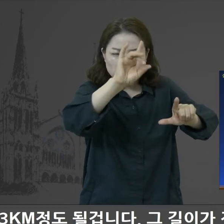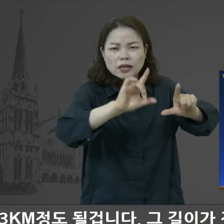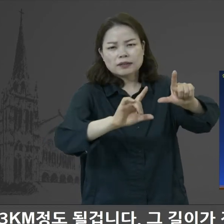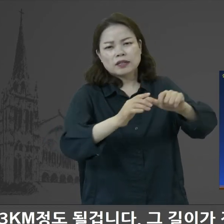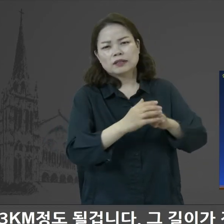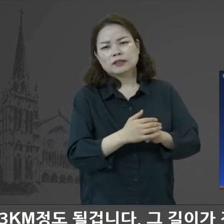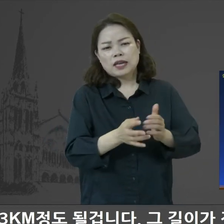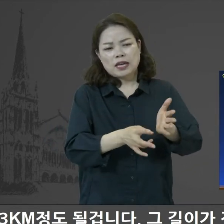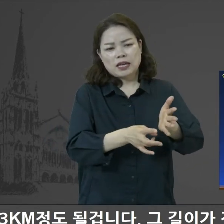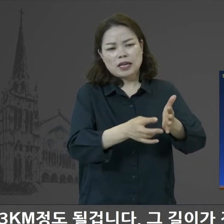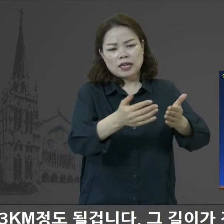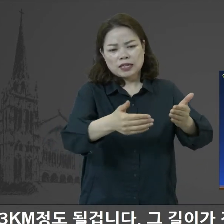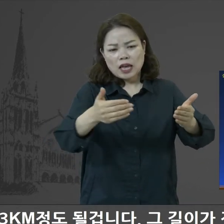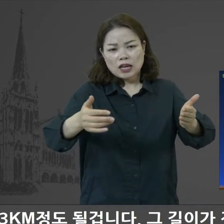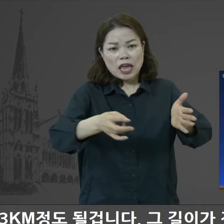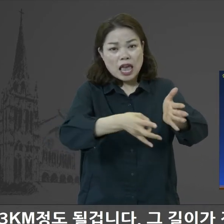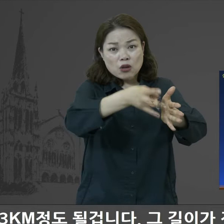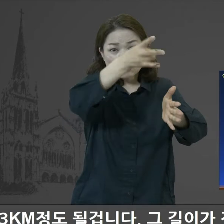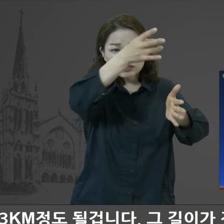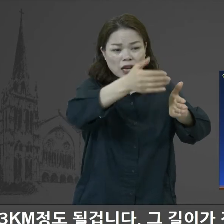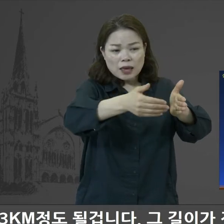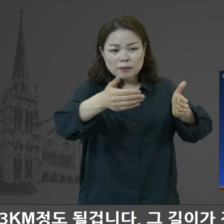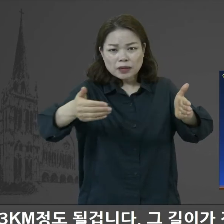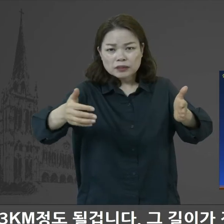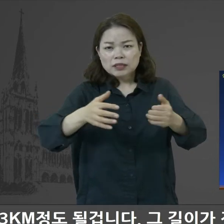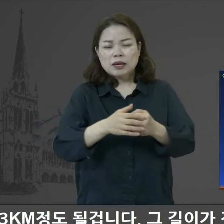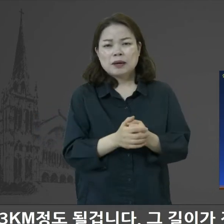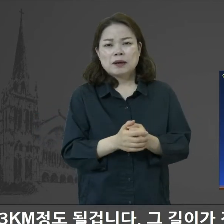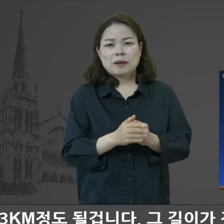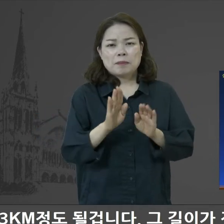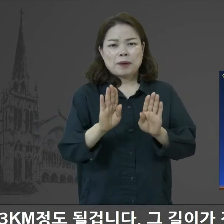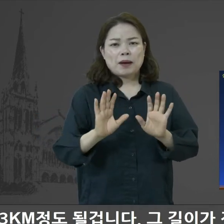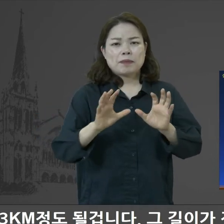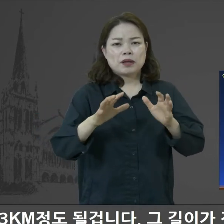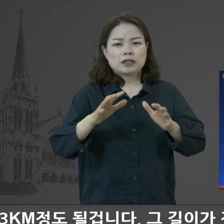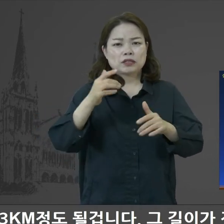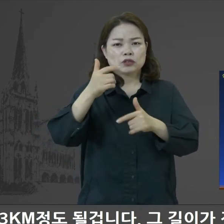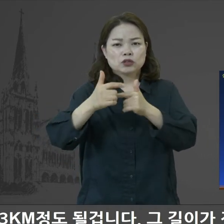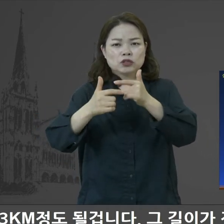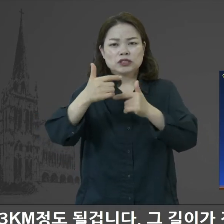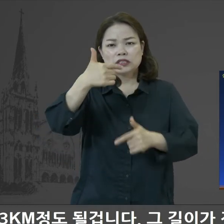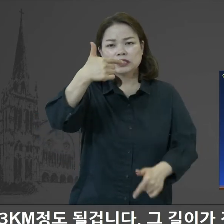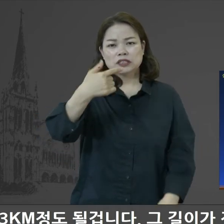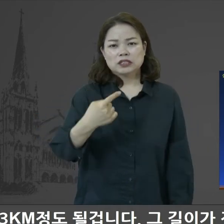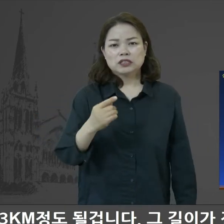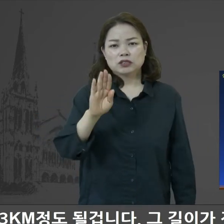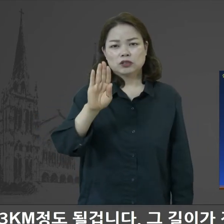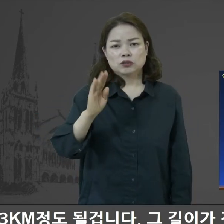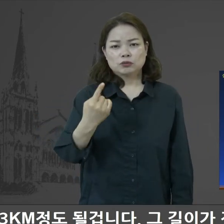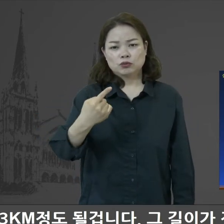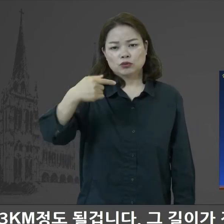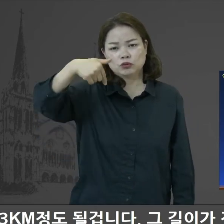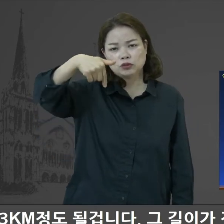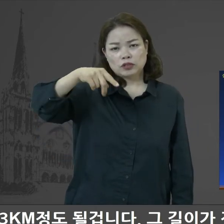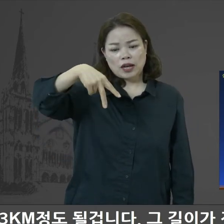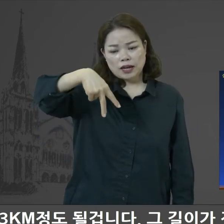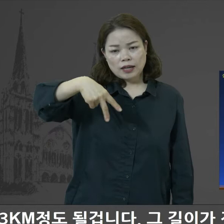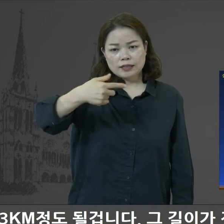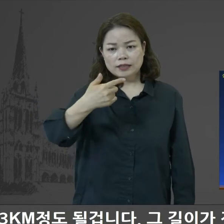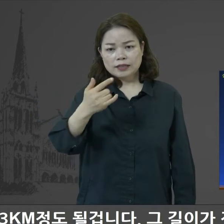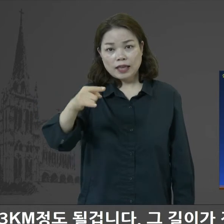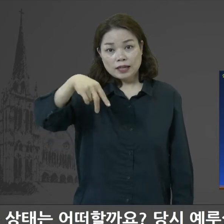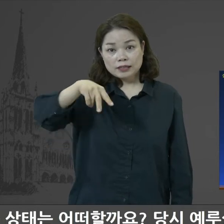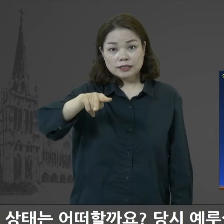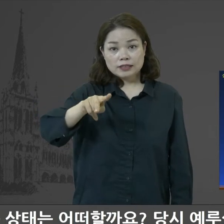성은 주전 586년에 바벨론 왕 느부갓네살 왕에 의해 완전히 폐허가 되죠. 그